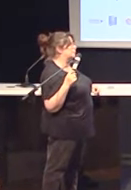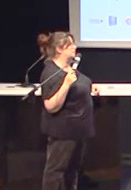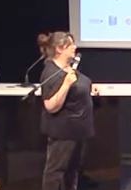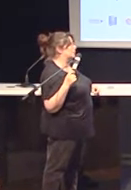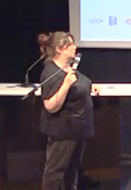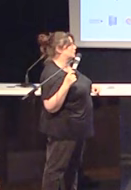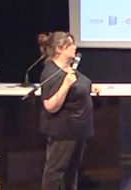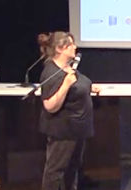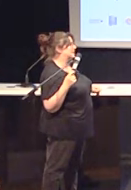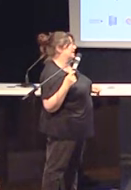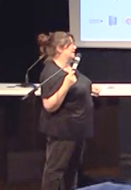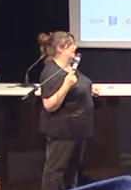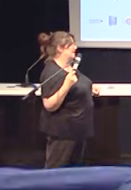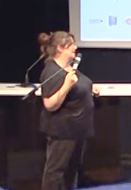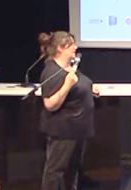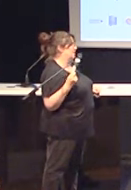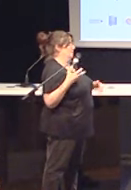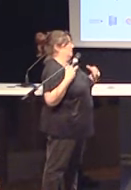Vous voulez rajouter quelque chose, non ?